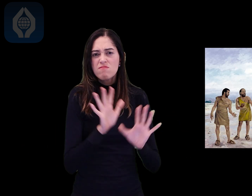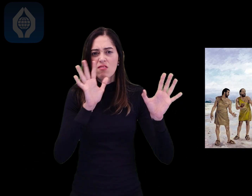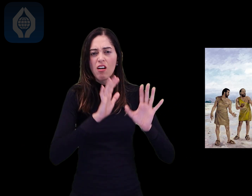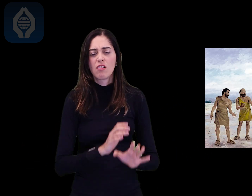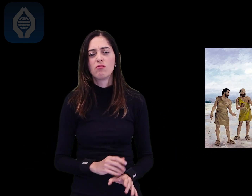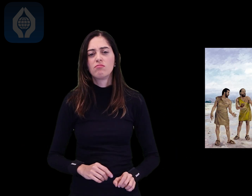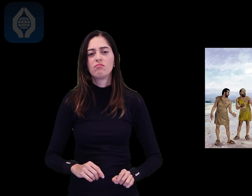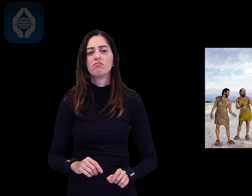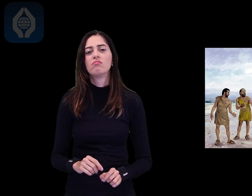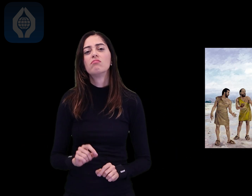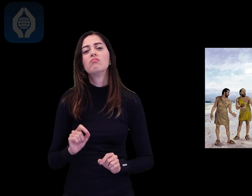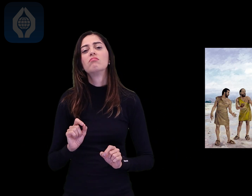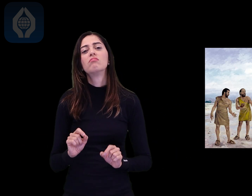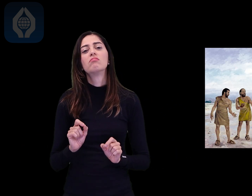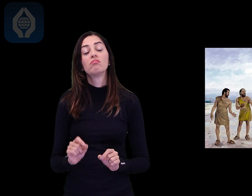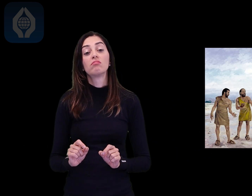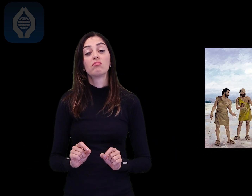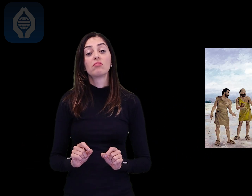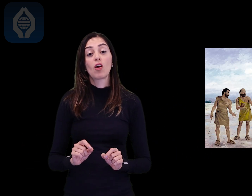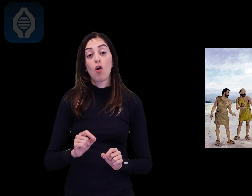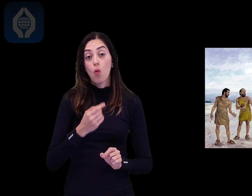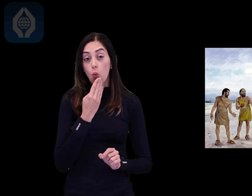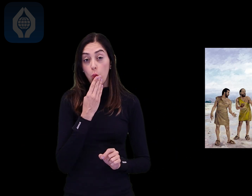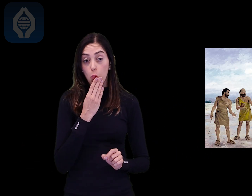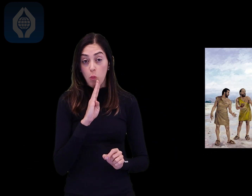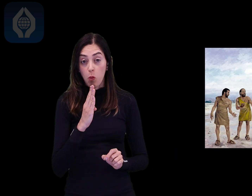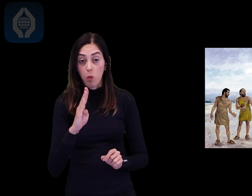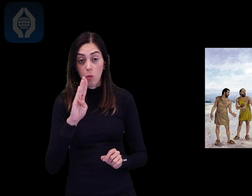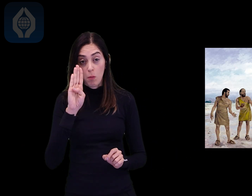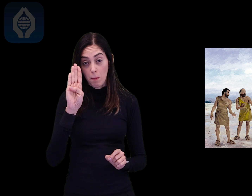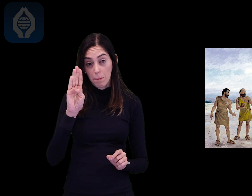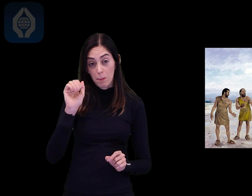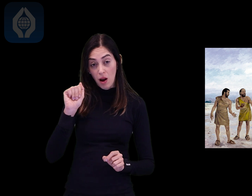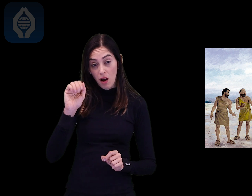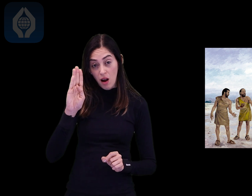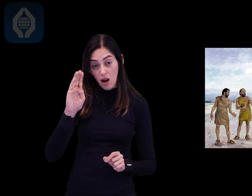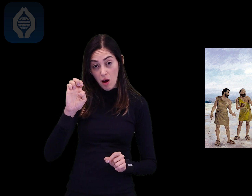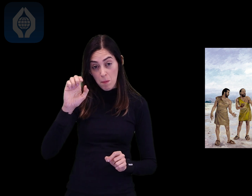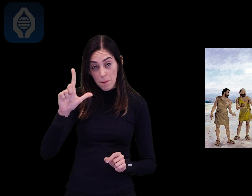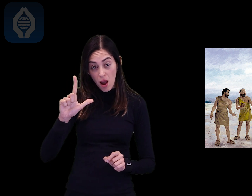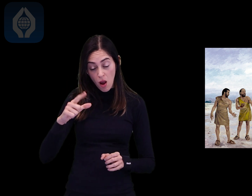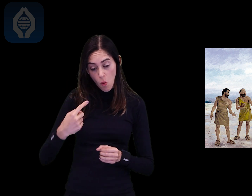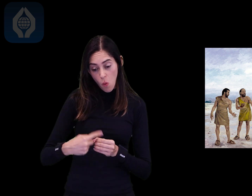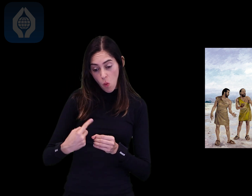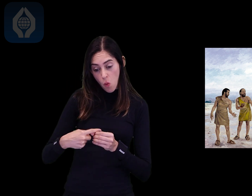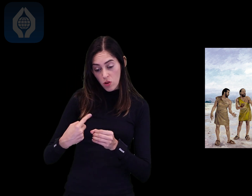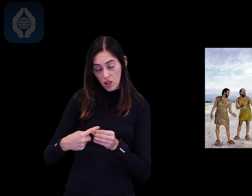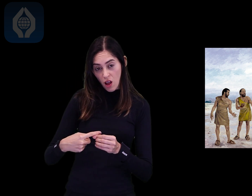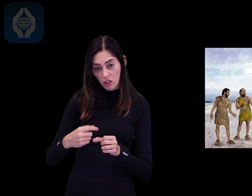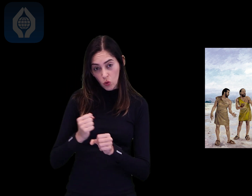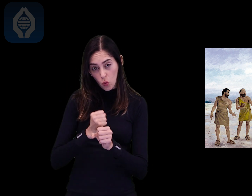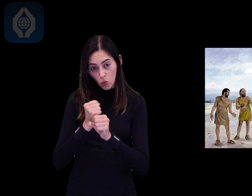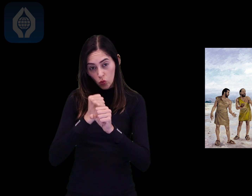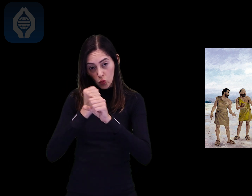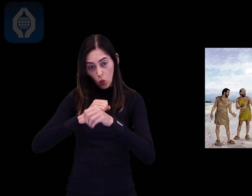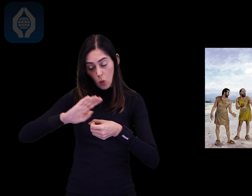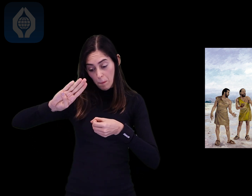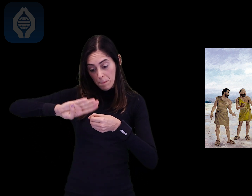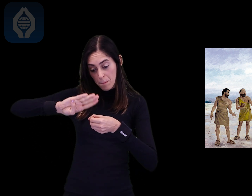Mas os construtores de Babel, também chamado de Babilônia, não estavam pensando em Deus. As pessoas de